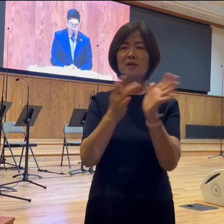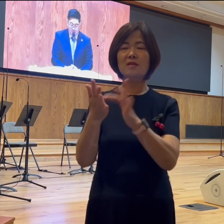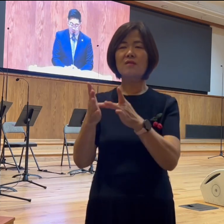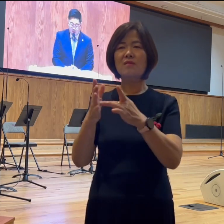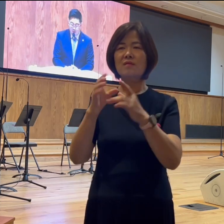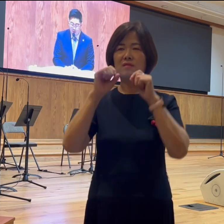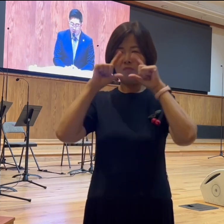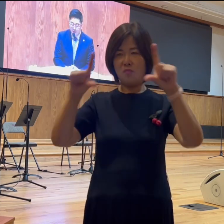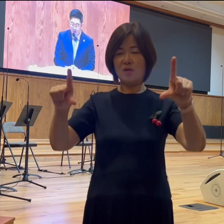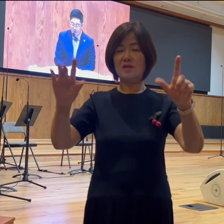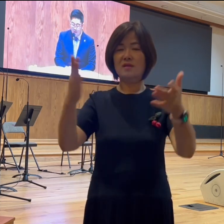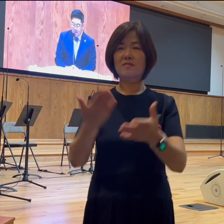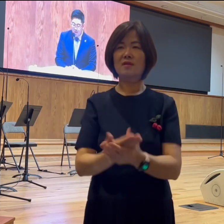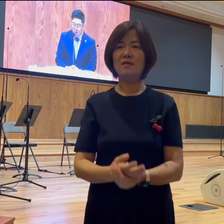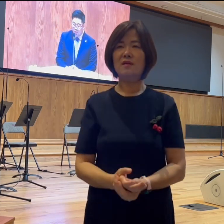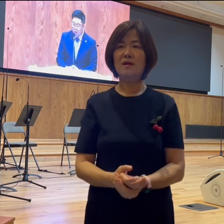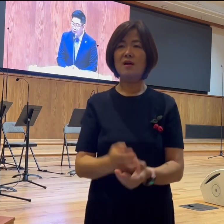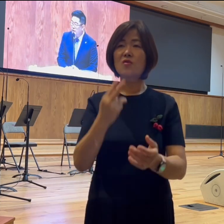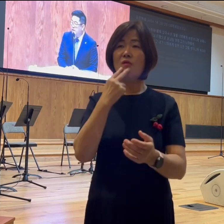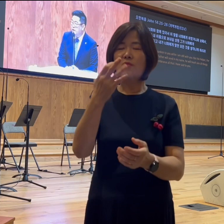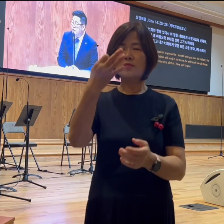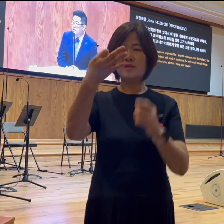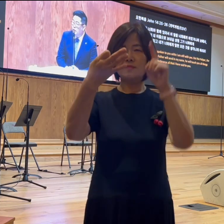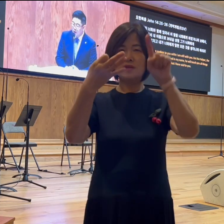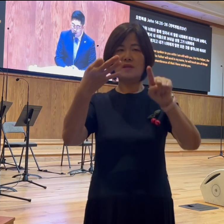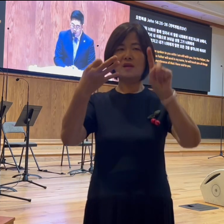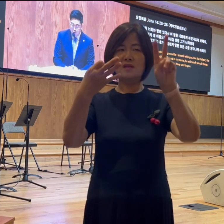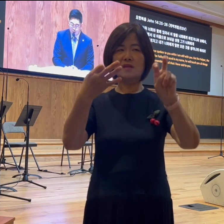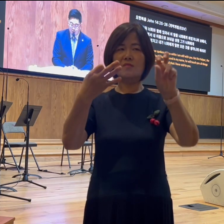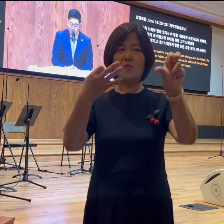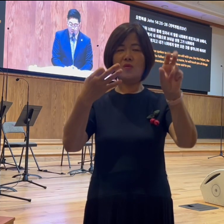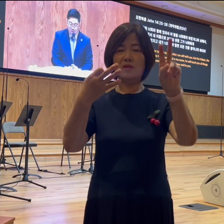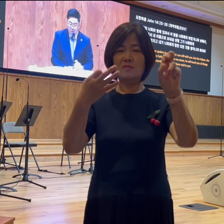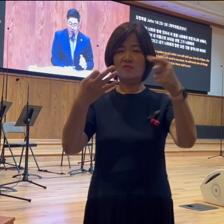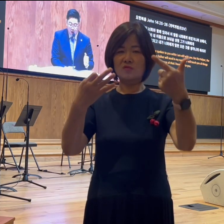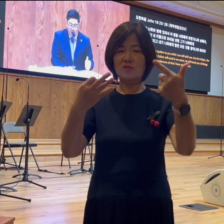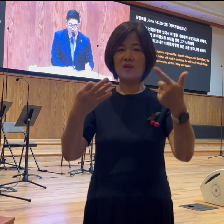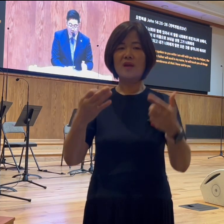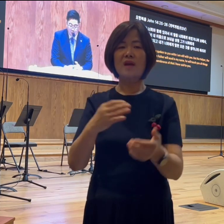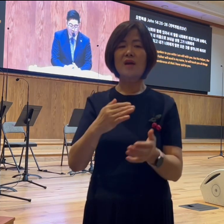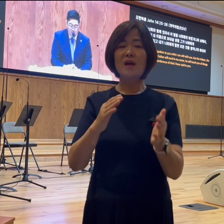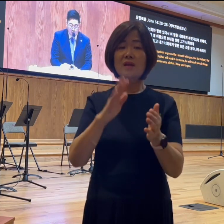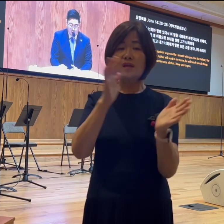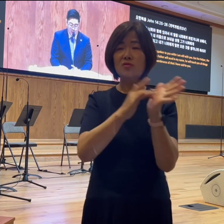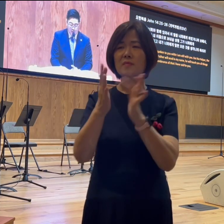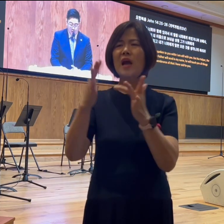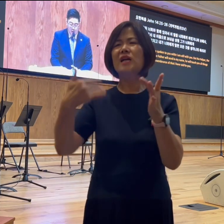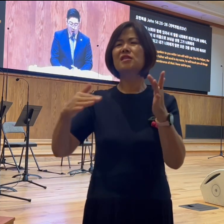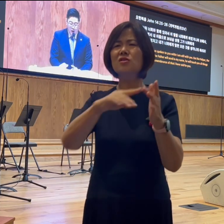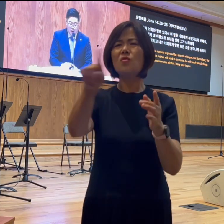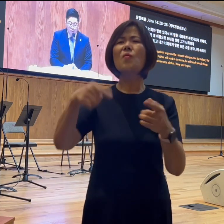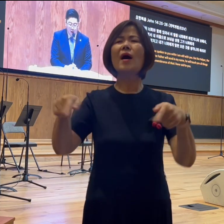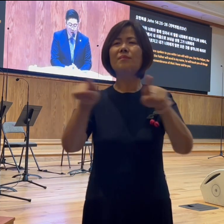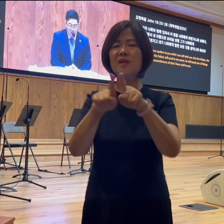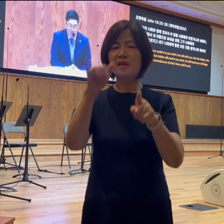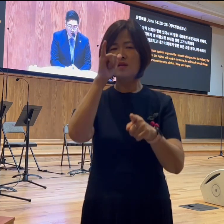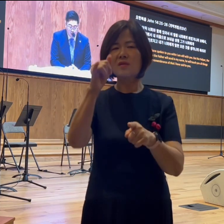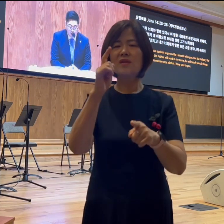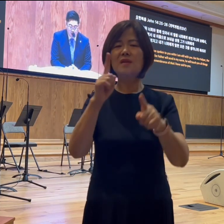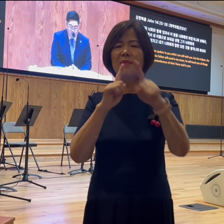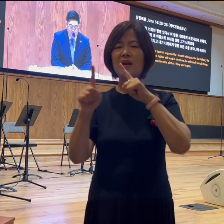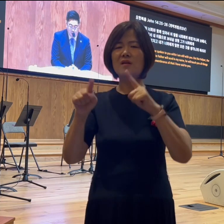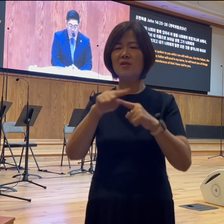말씀하십니다. 요한복음 14장 25절 26절에 내가 아직 너희와 함께 있어서 이 말을